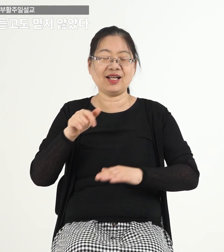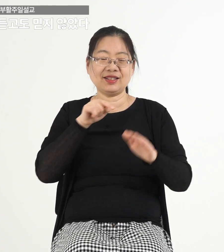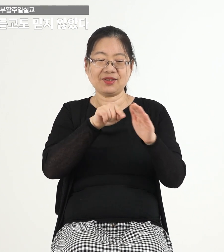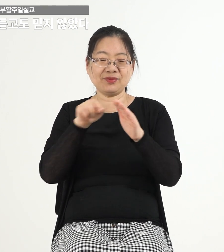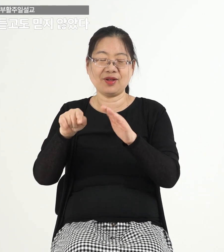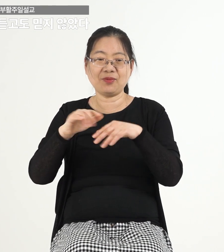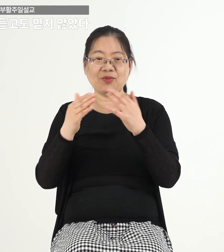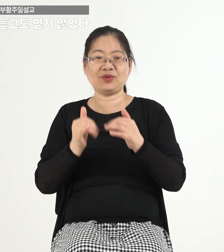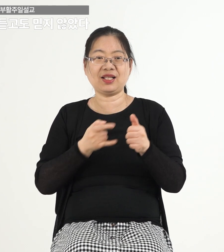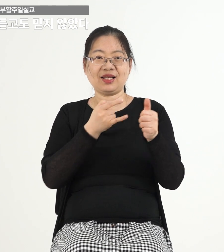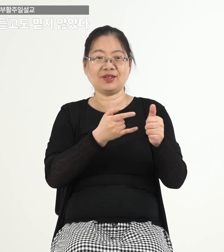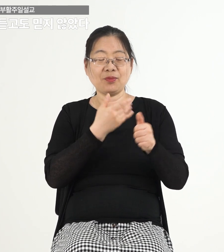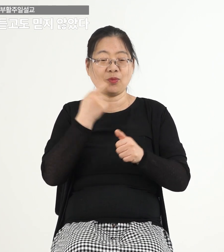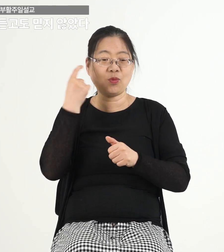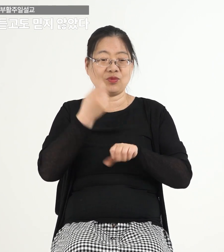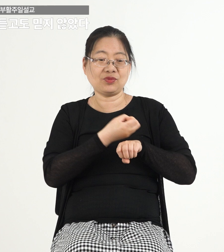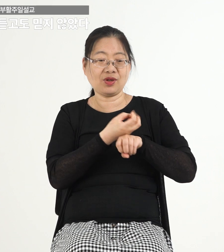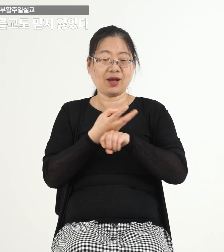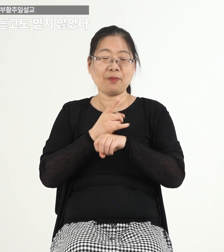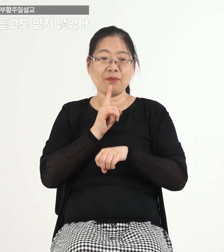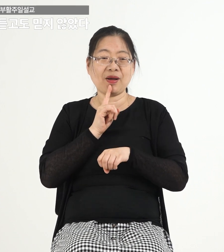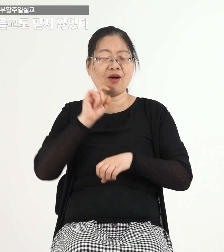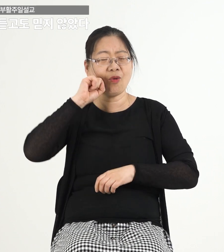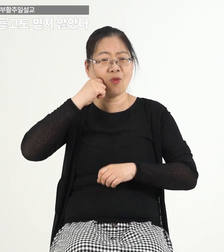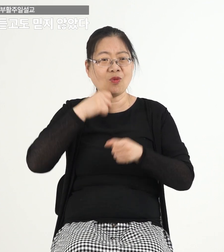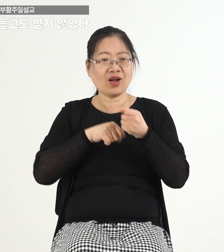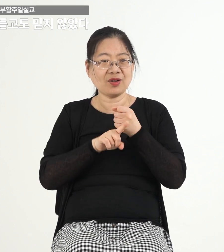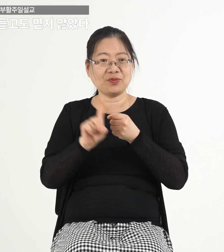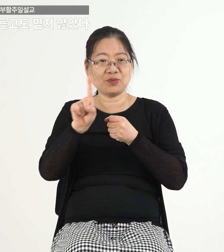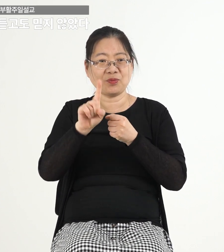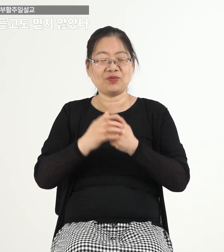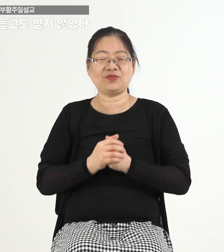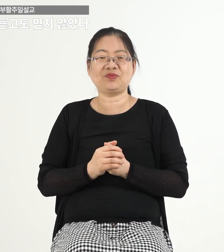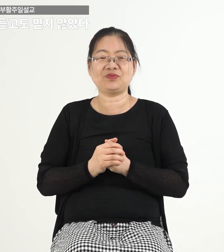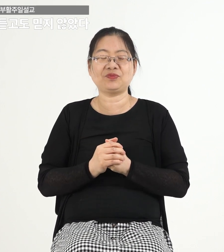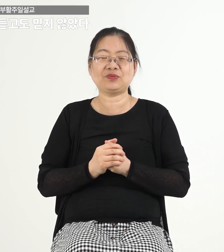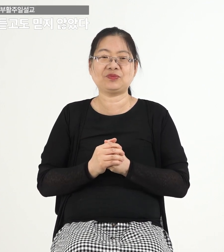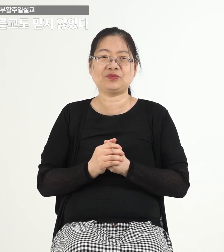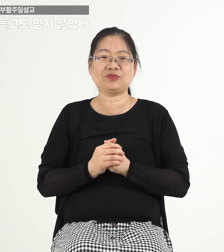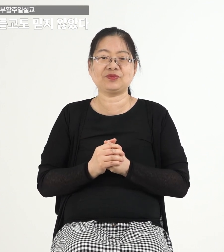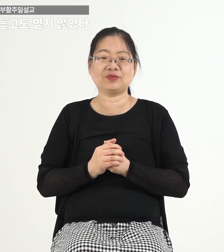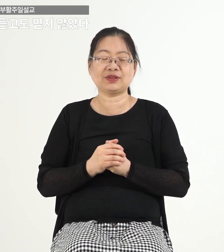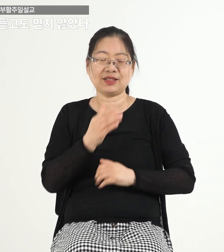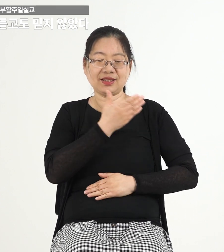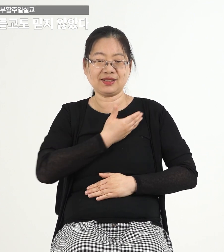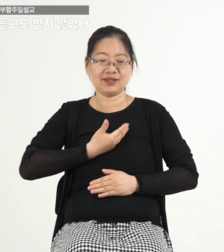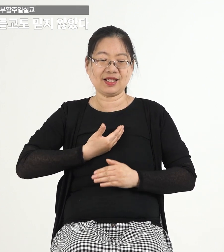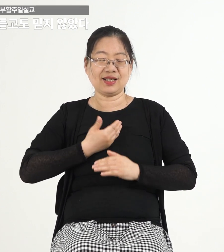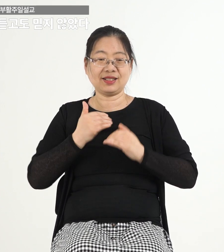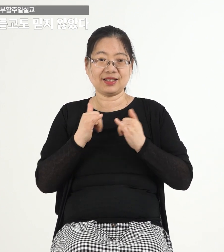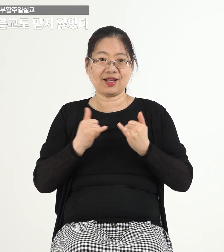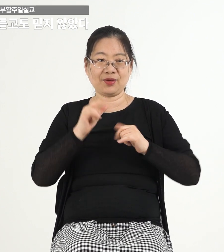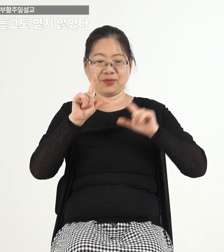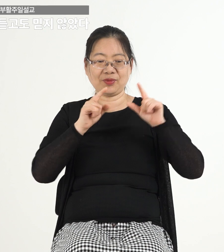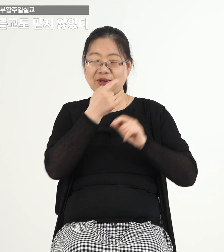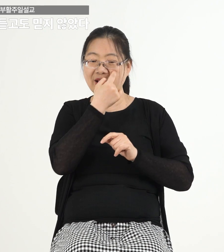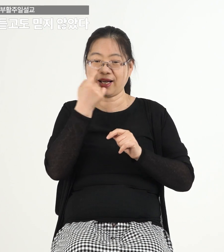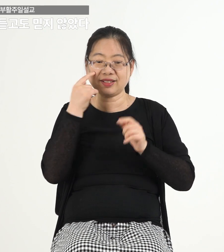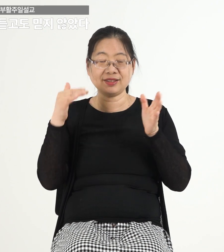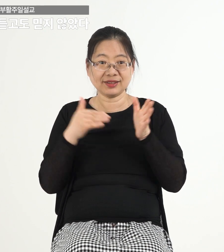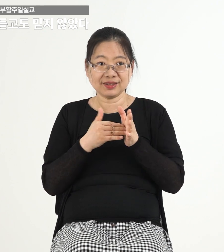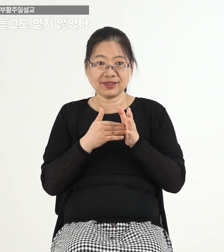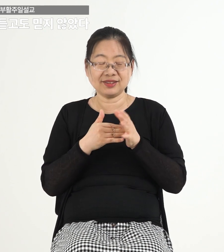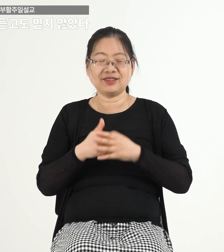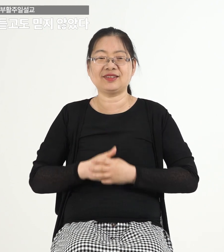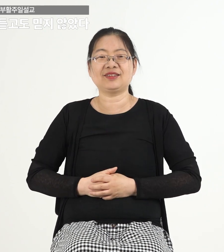만민에게 복음을 전하라는 말이 왜 어려울까? 앞에 제자들의 모습을